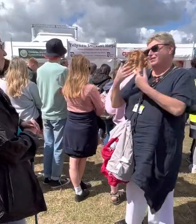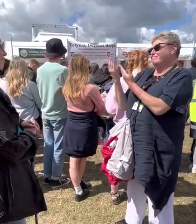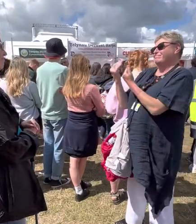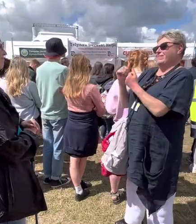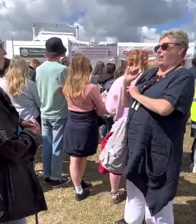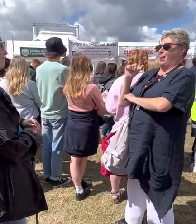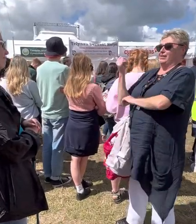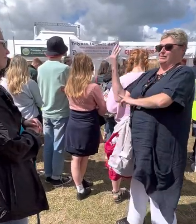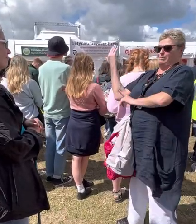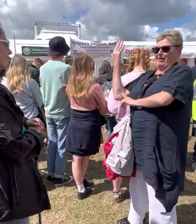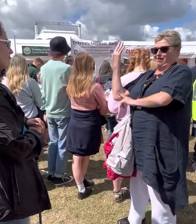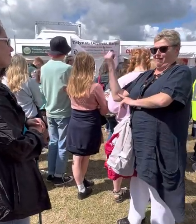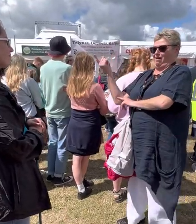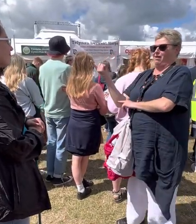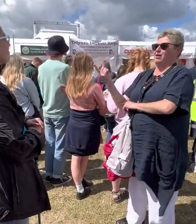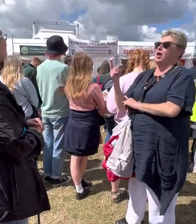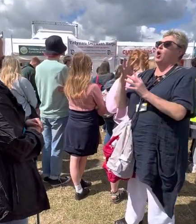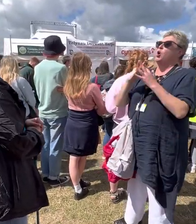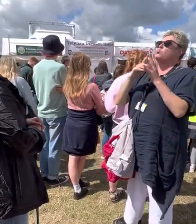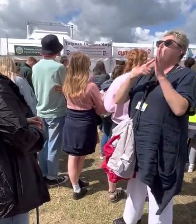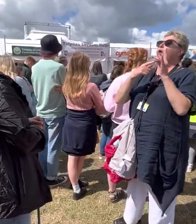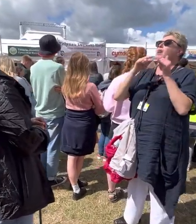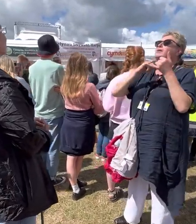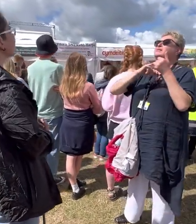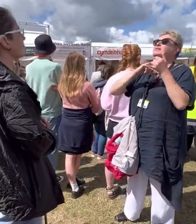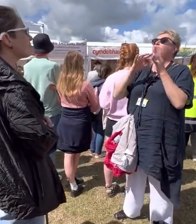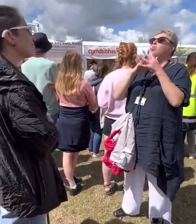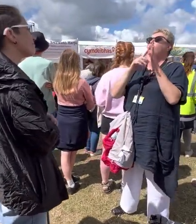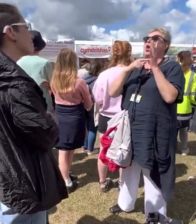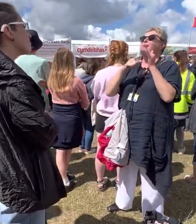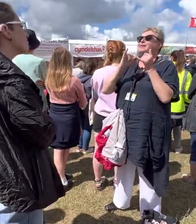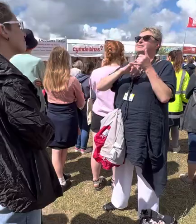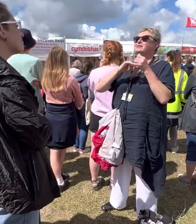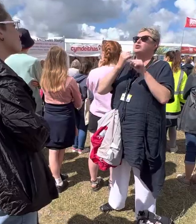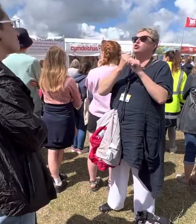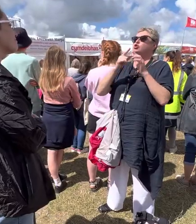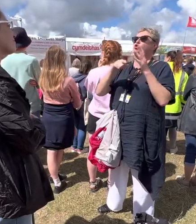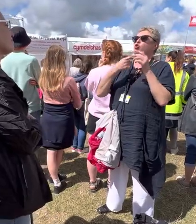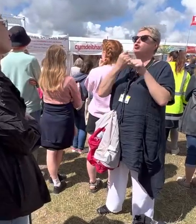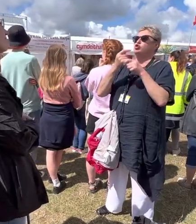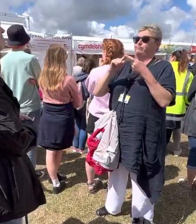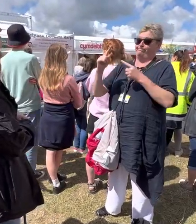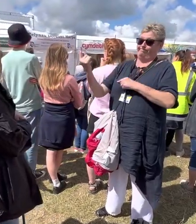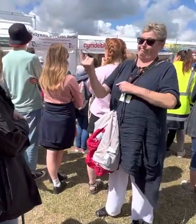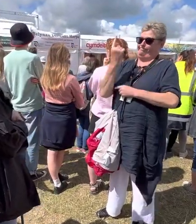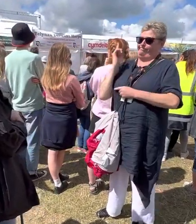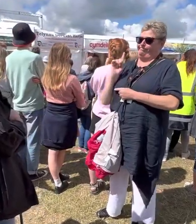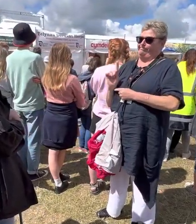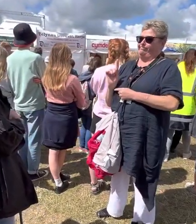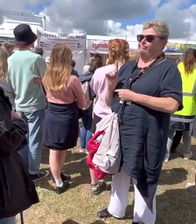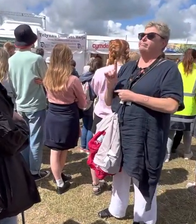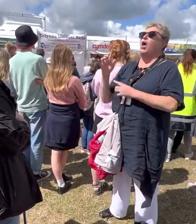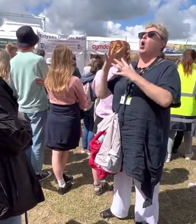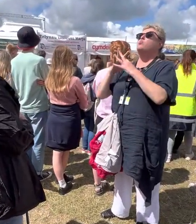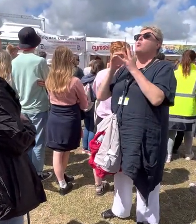siaradwr nesaf, Wallace George, i fyny. Mae Wallace wedi bod yn